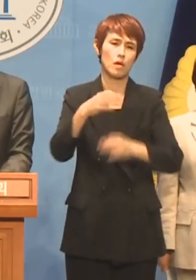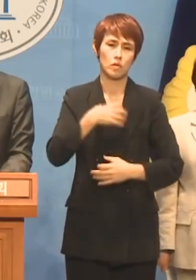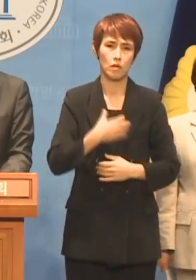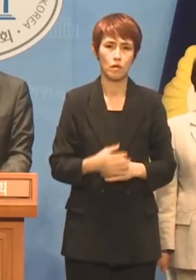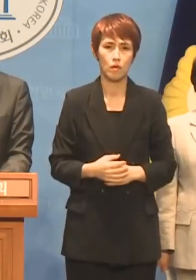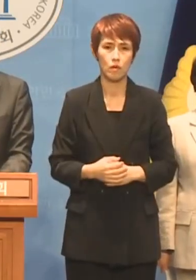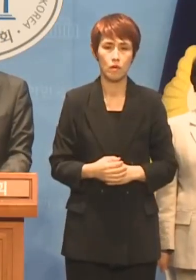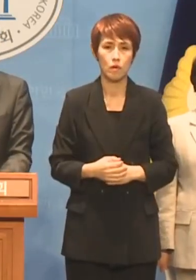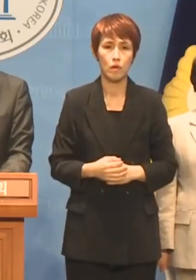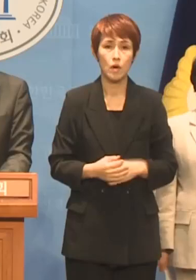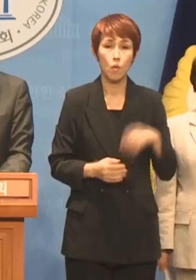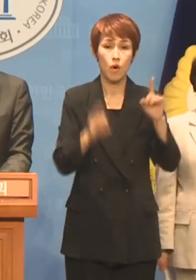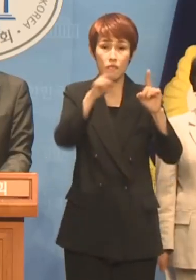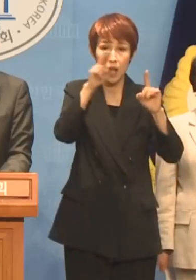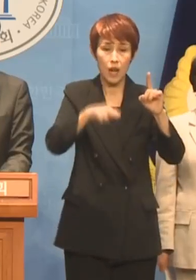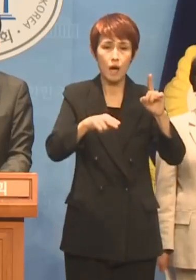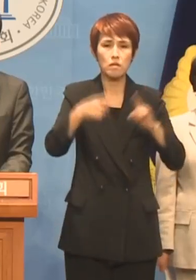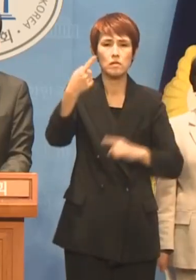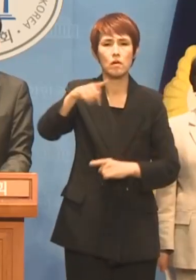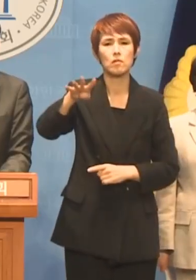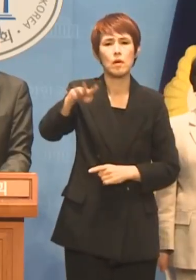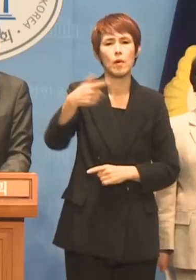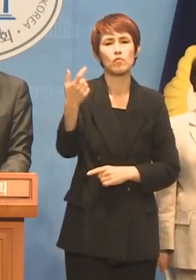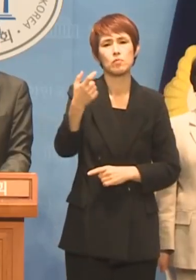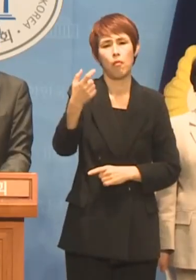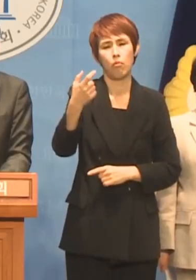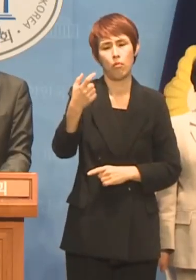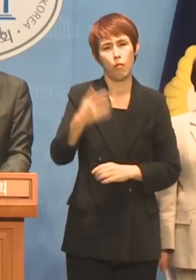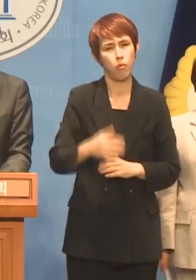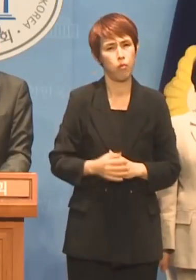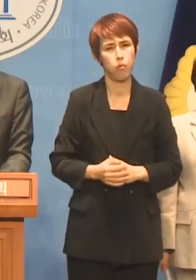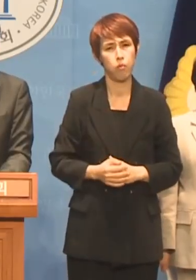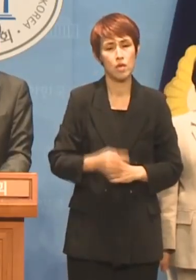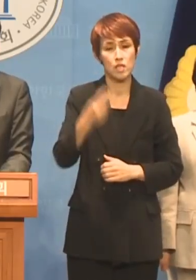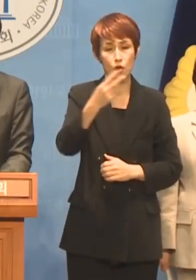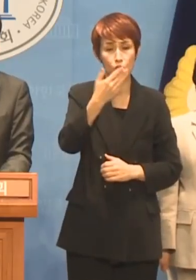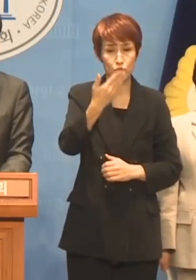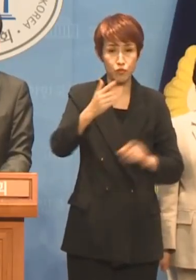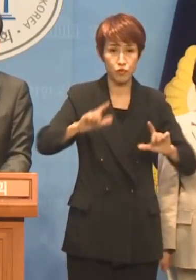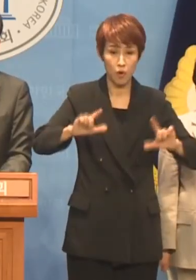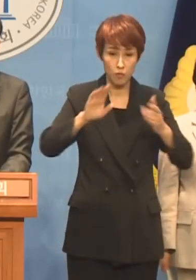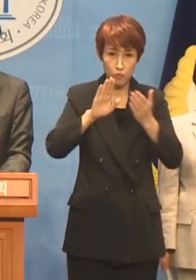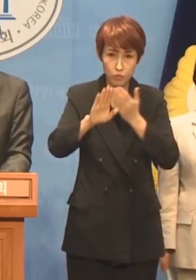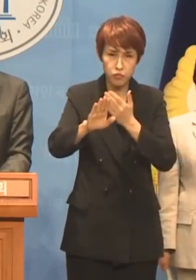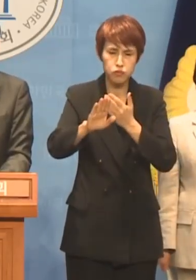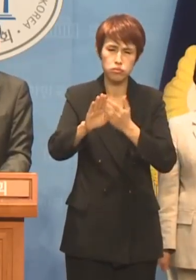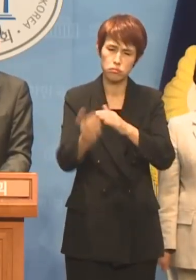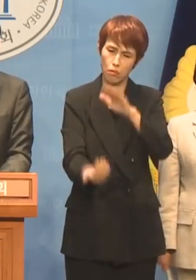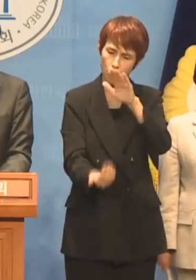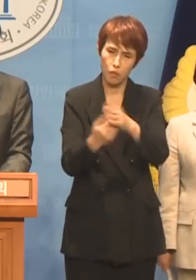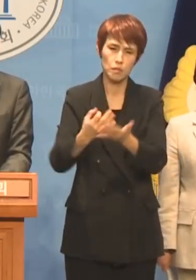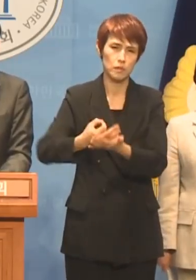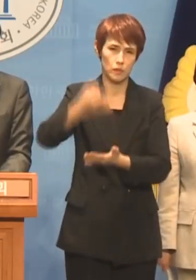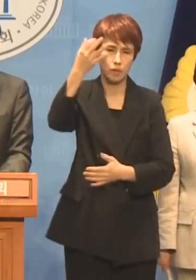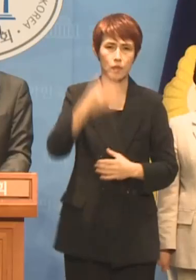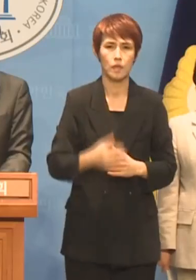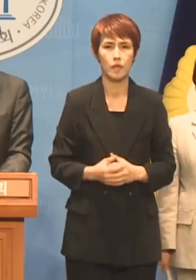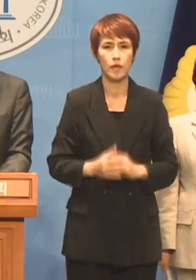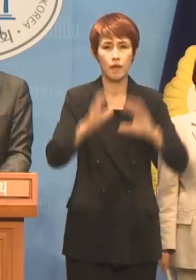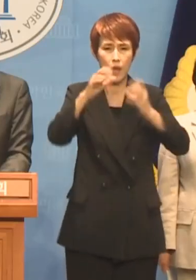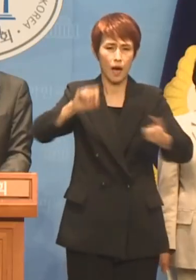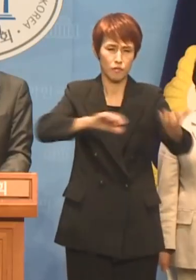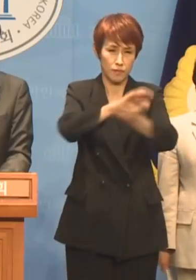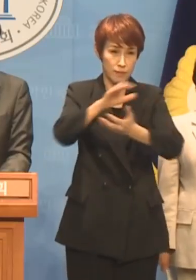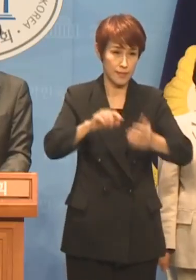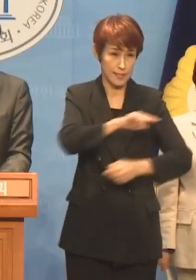원달러 환율은 1,460원을 넘었습니다. 2009년 3월 이후 최고입니다. 내란